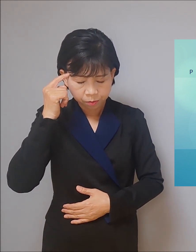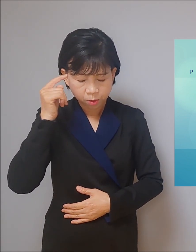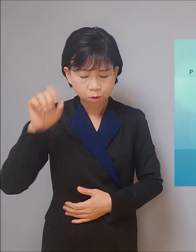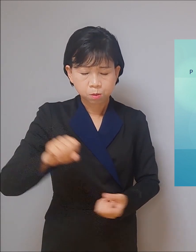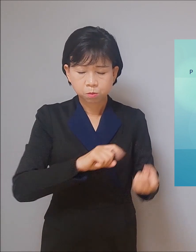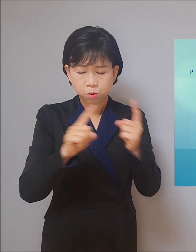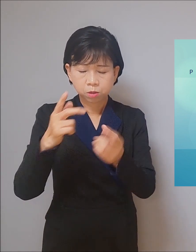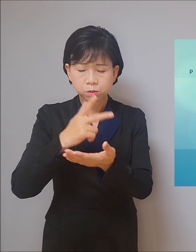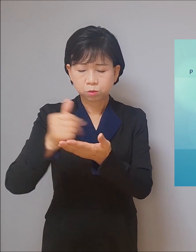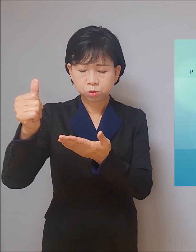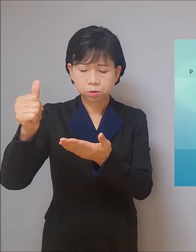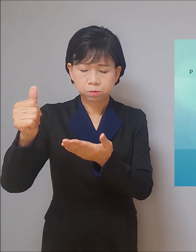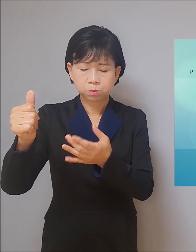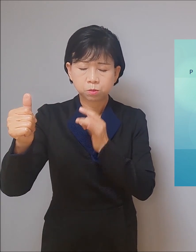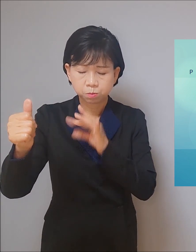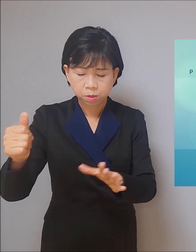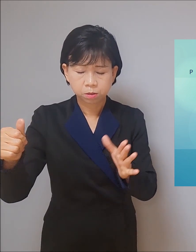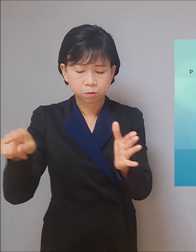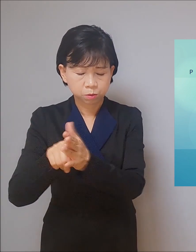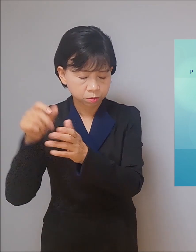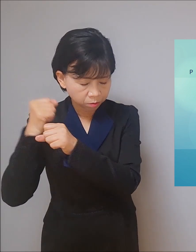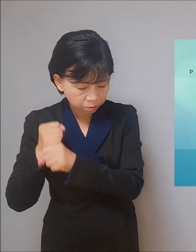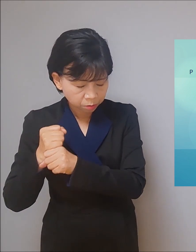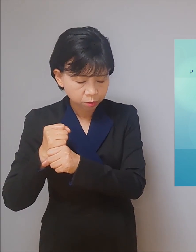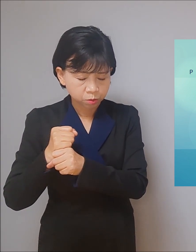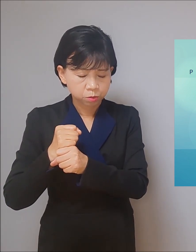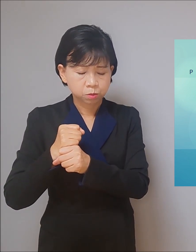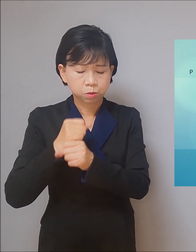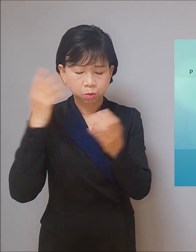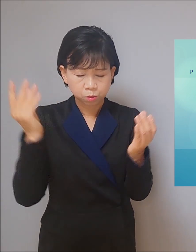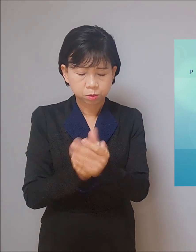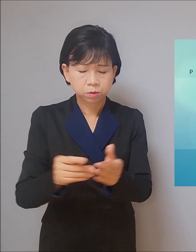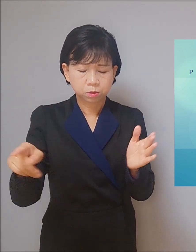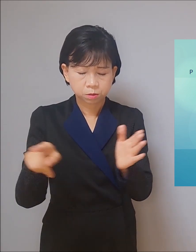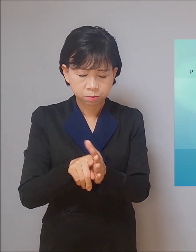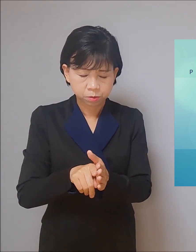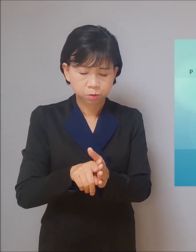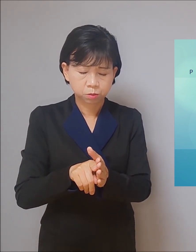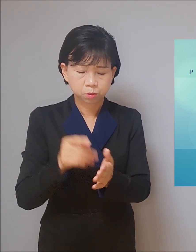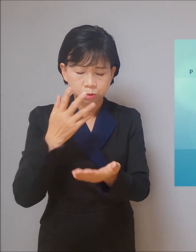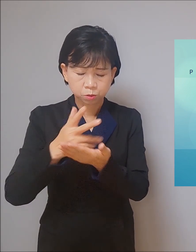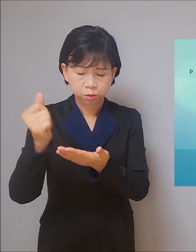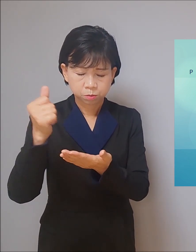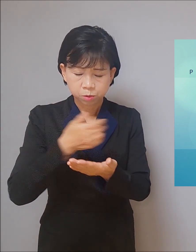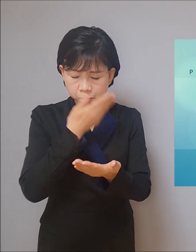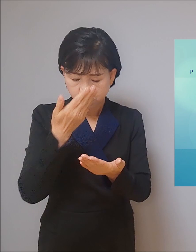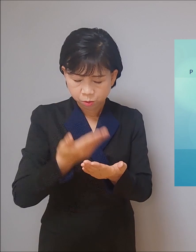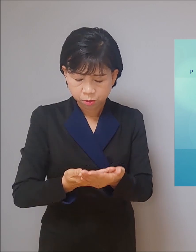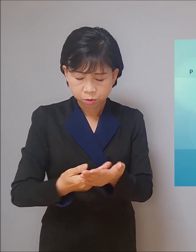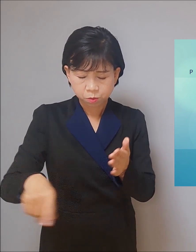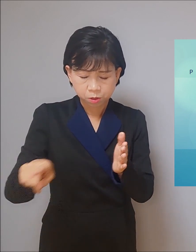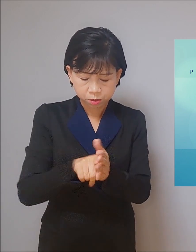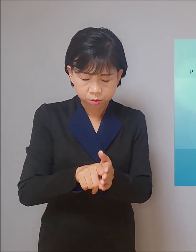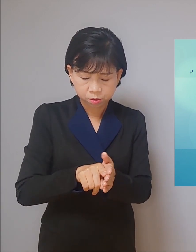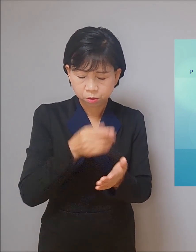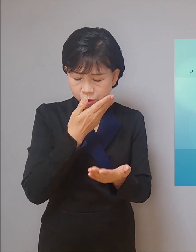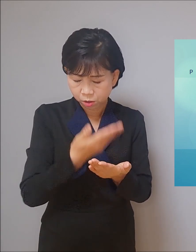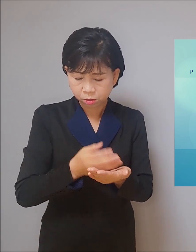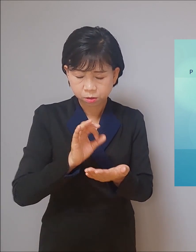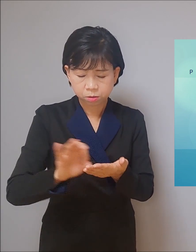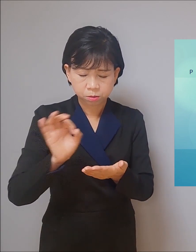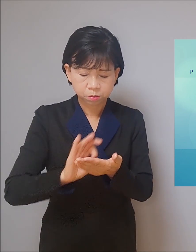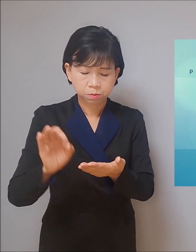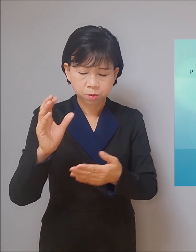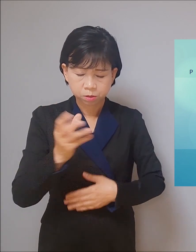되시는 주님만을 온전히 믿고 의지하며 주님 위에 종기 쓰임받는 복된 우리 성도들이 될 수